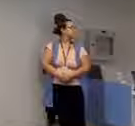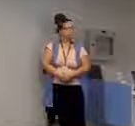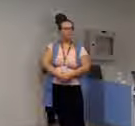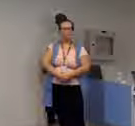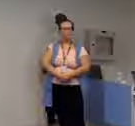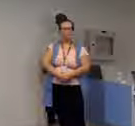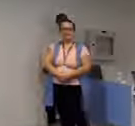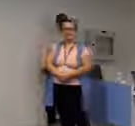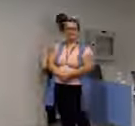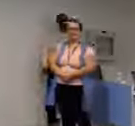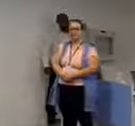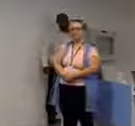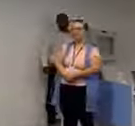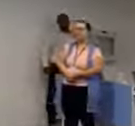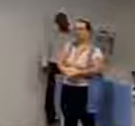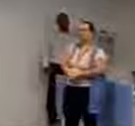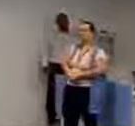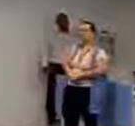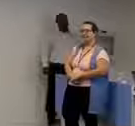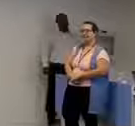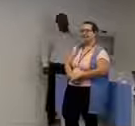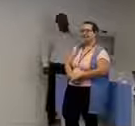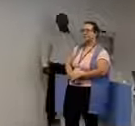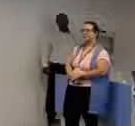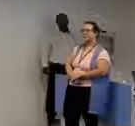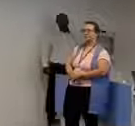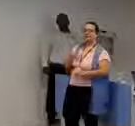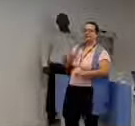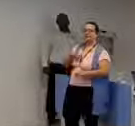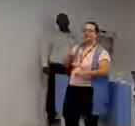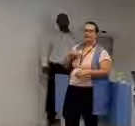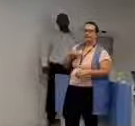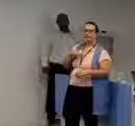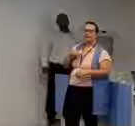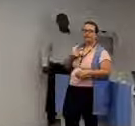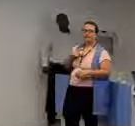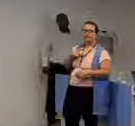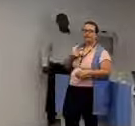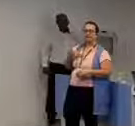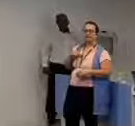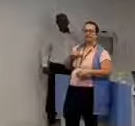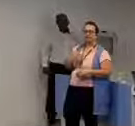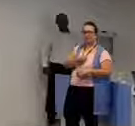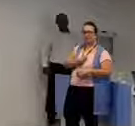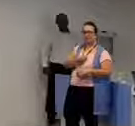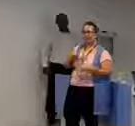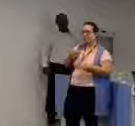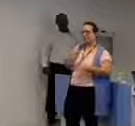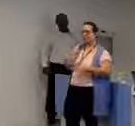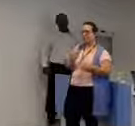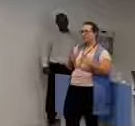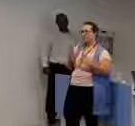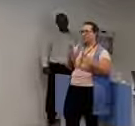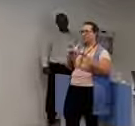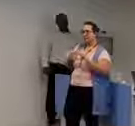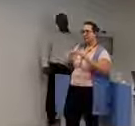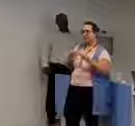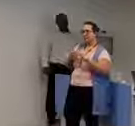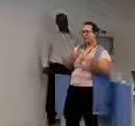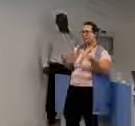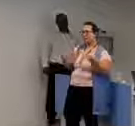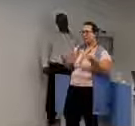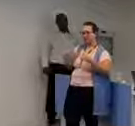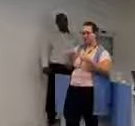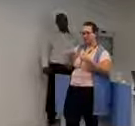de manufatura, mas antigamente eu fazia programação artesanal, depois nas máquinas convencionais que a gente ainda aprende a mexer, e ainda